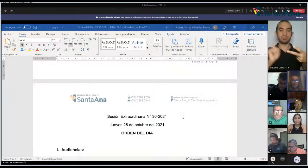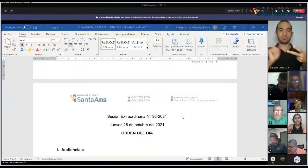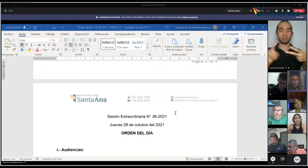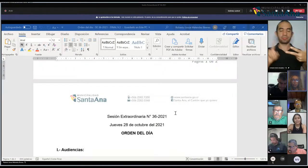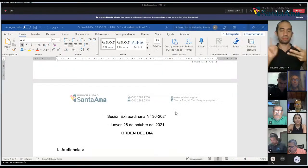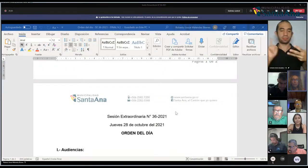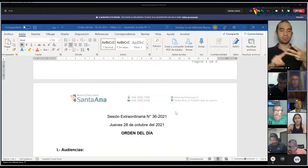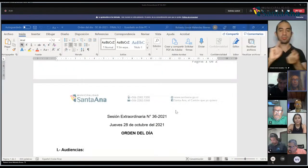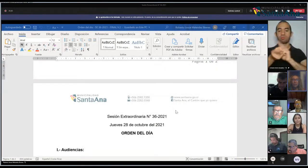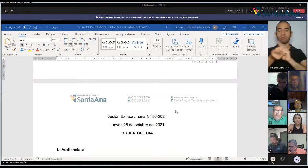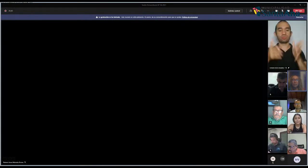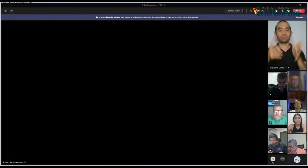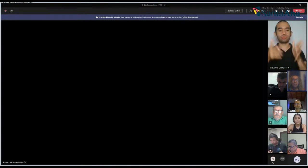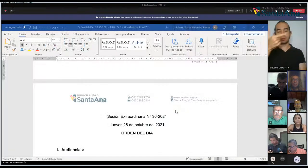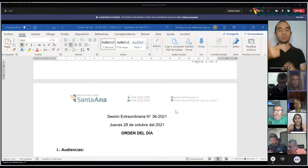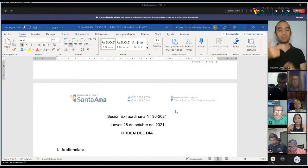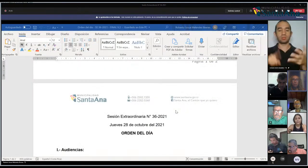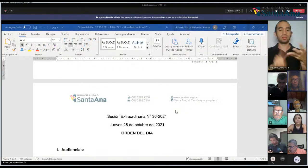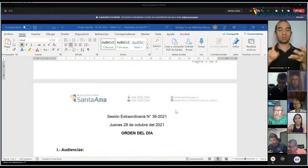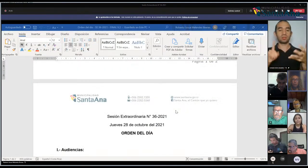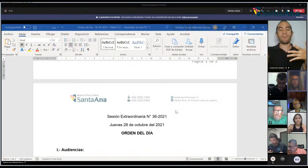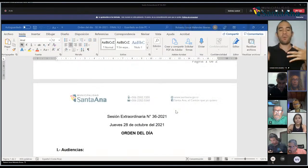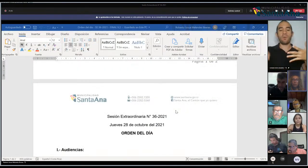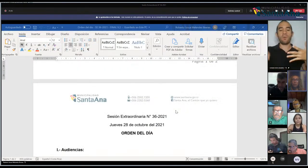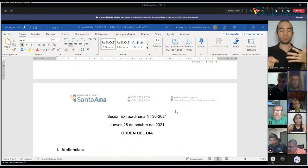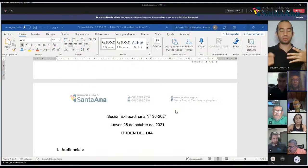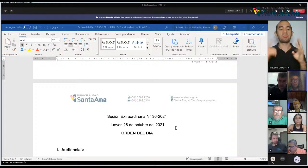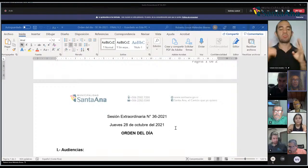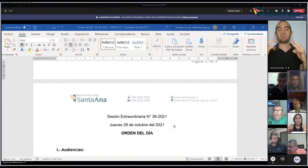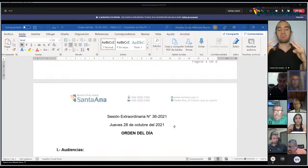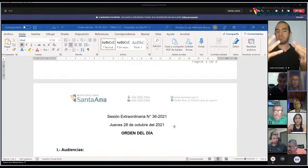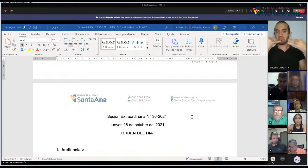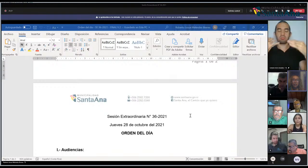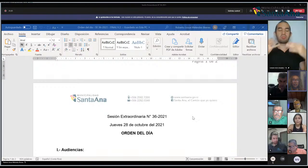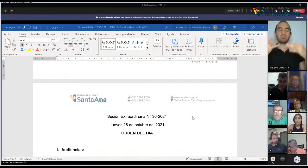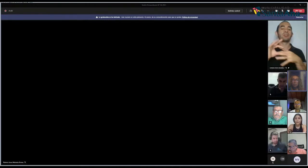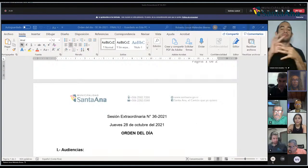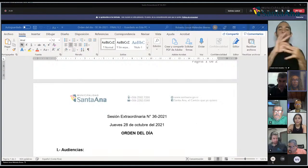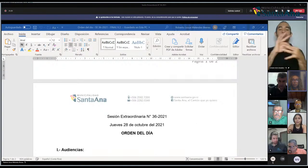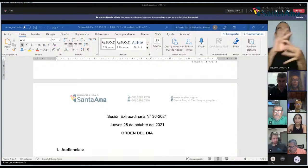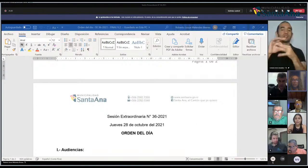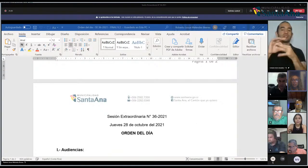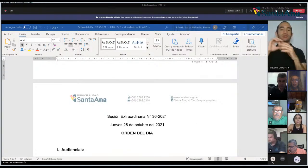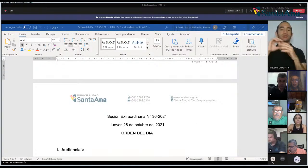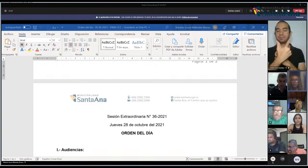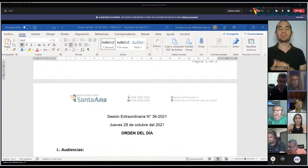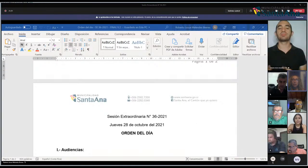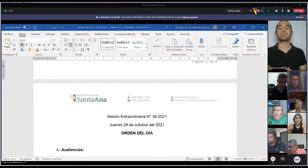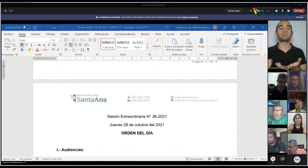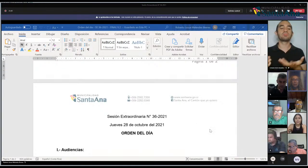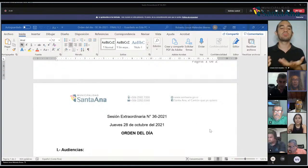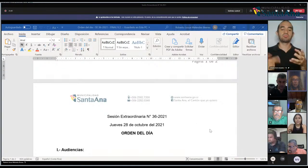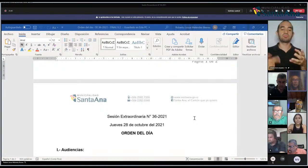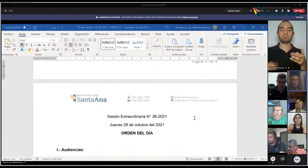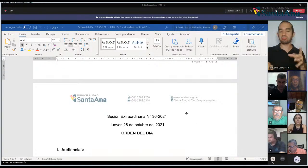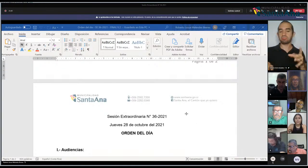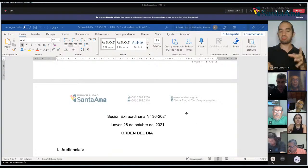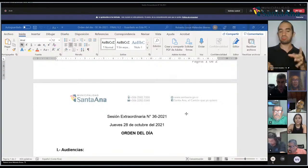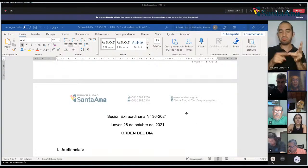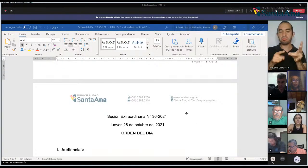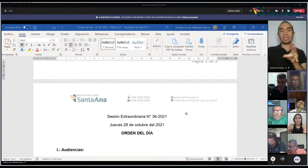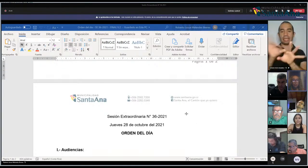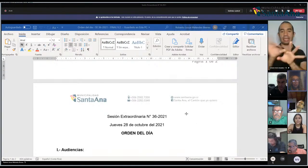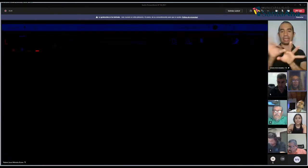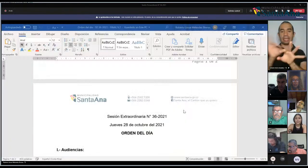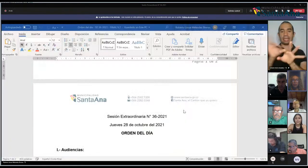con asesores legales y público que nos sigue a través de las redes sociales así como los invitados que tenemos para las audiencias del día de hoy